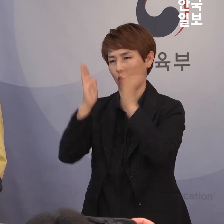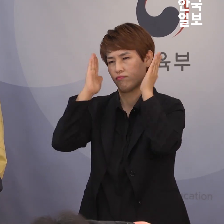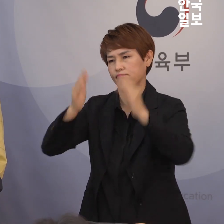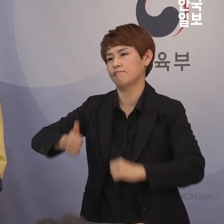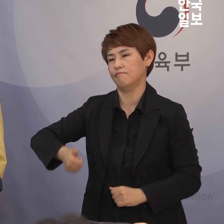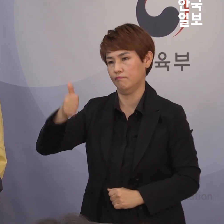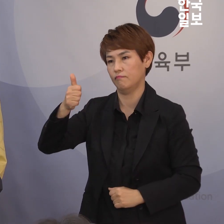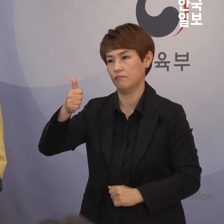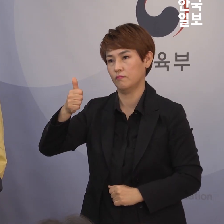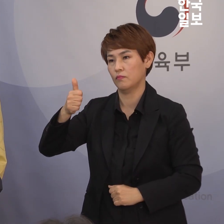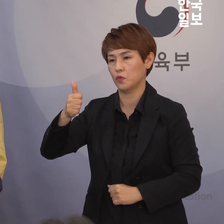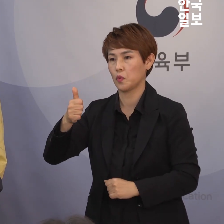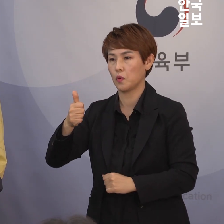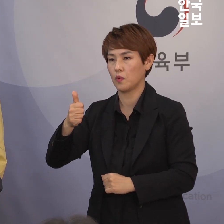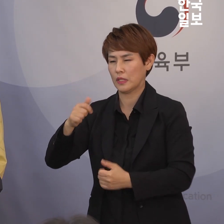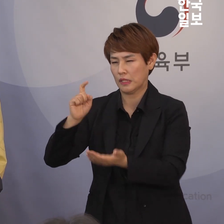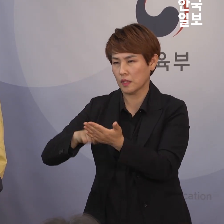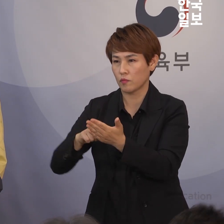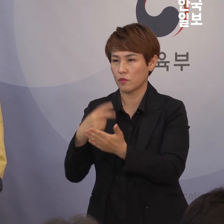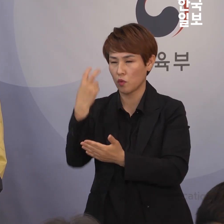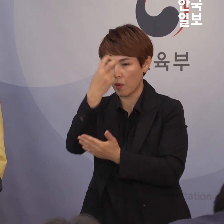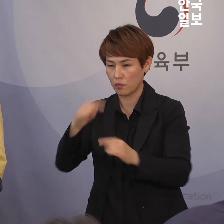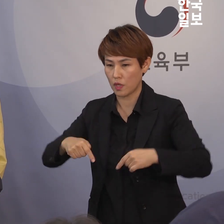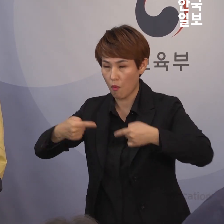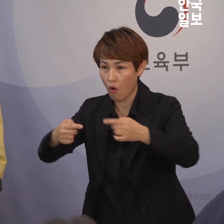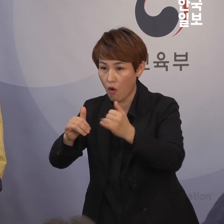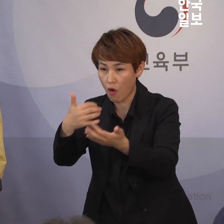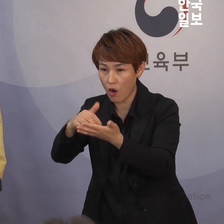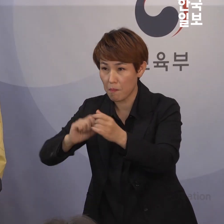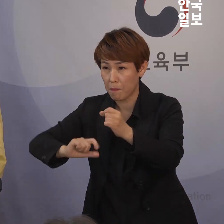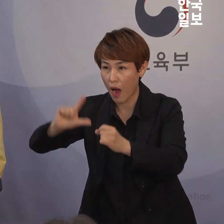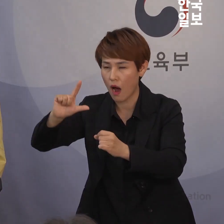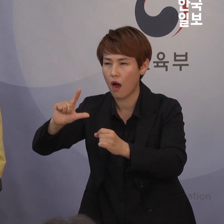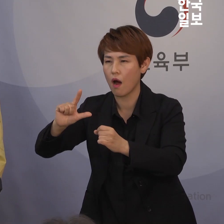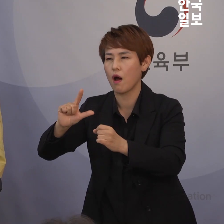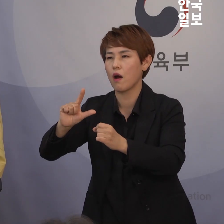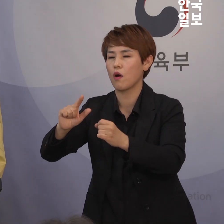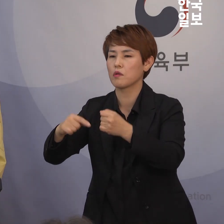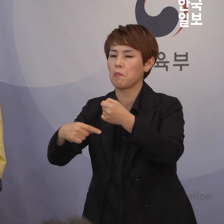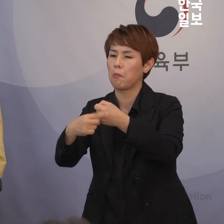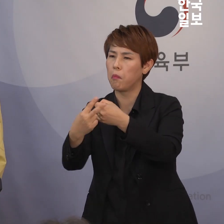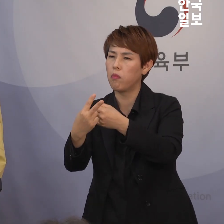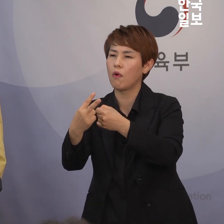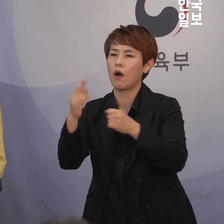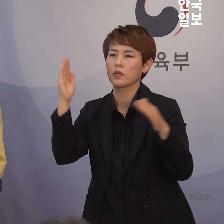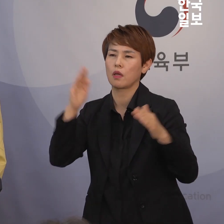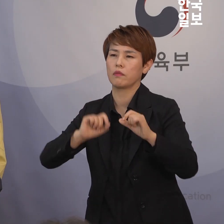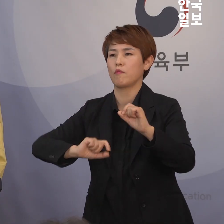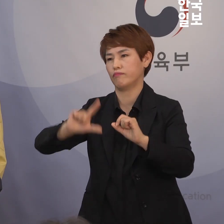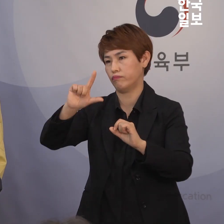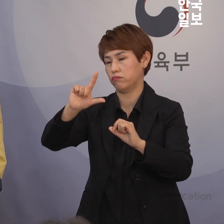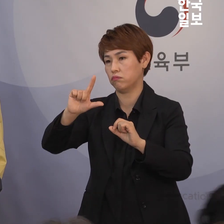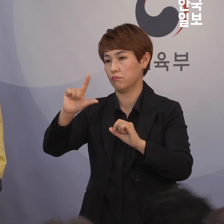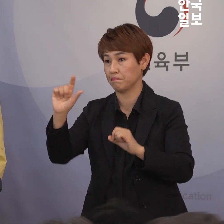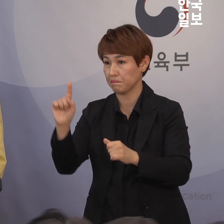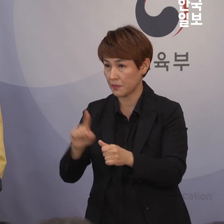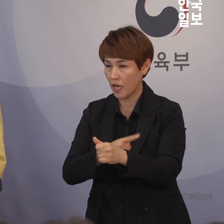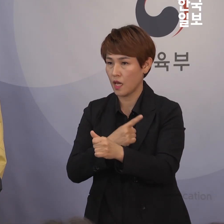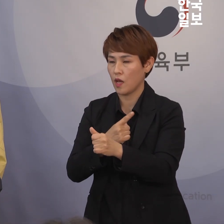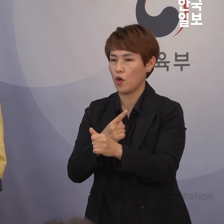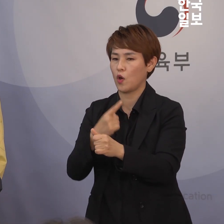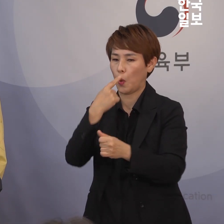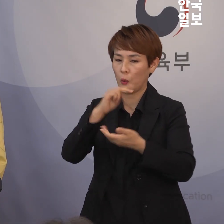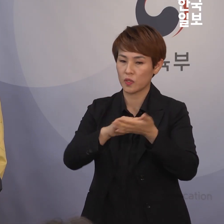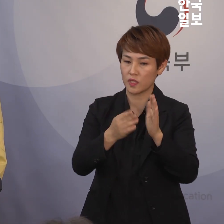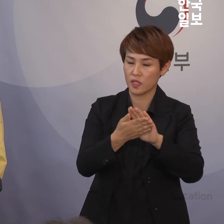효과적이고 초등 긴급 돌봄 참여자 대다수가 이미 초등 저학년 학생들인 점을 고려해서